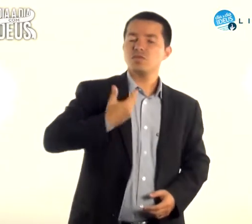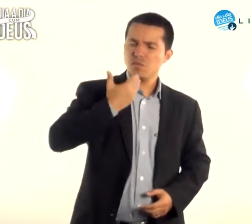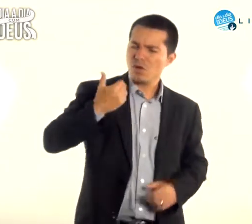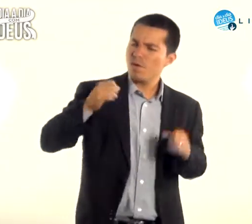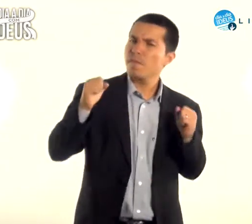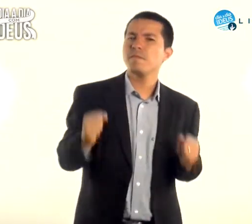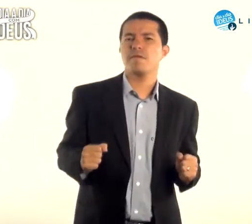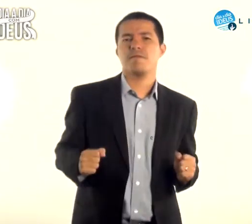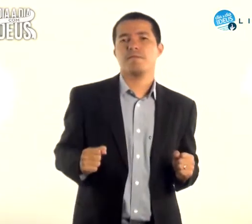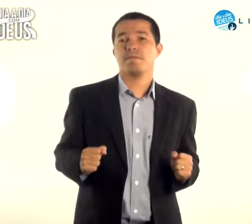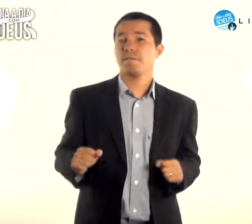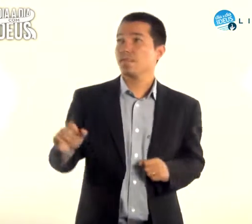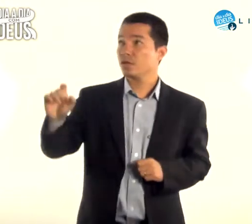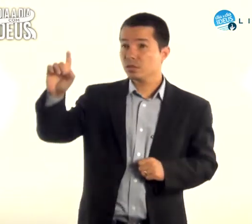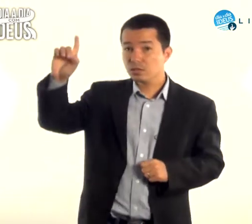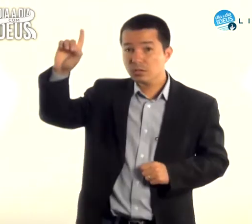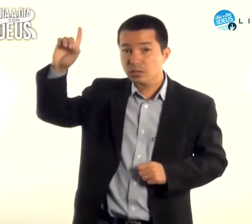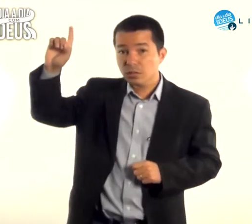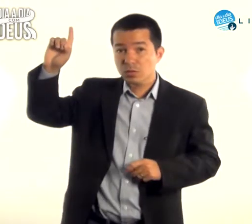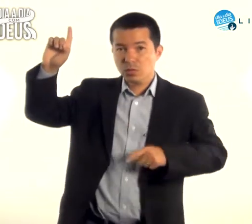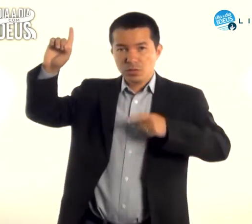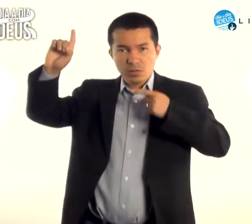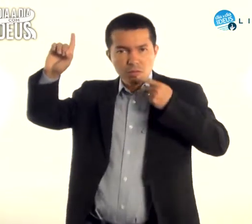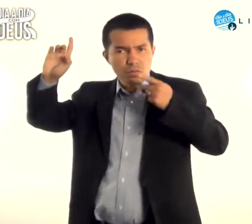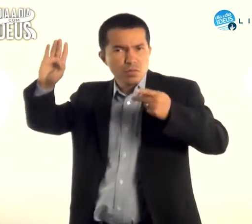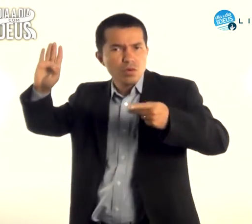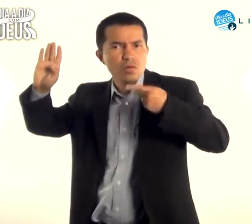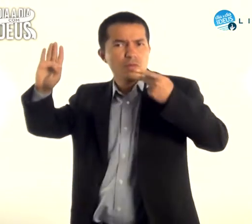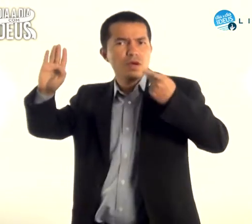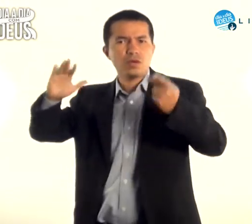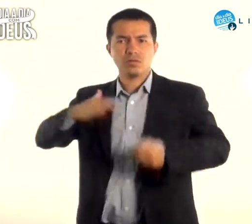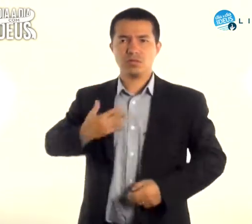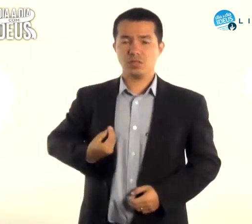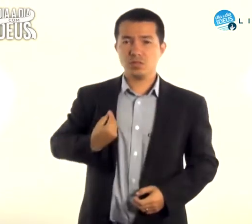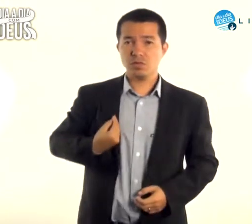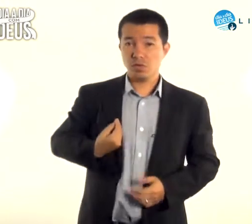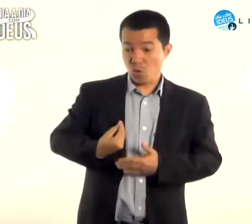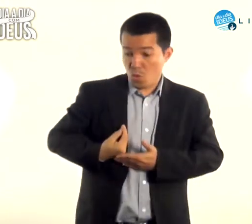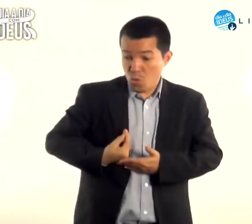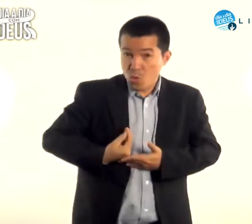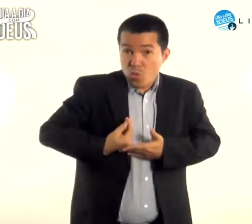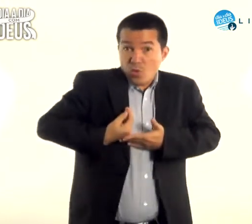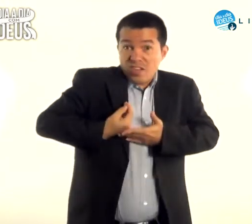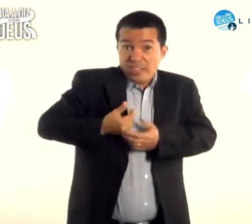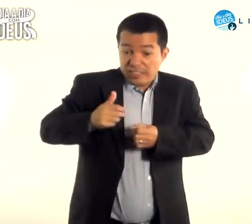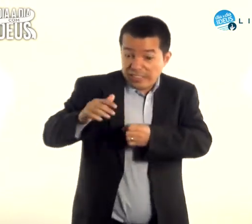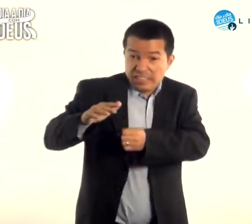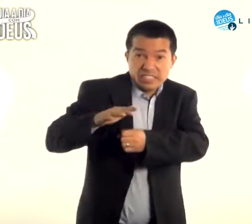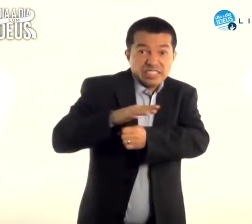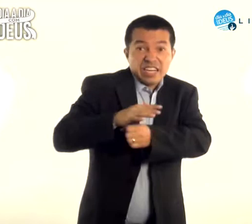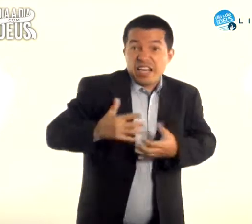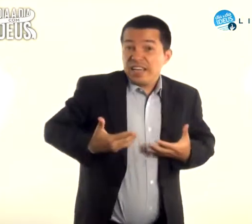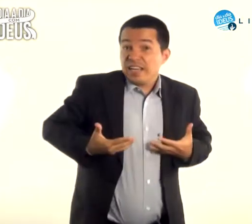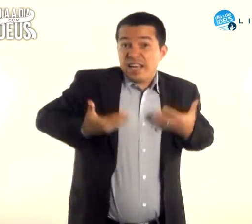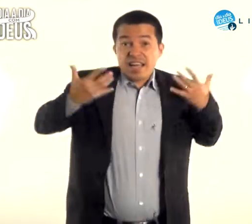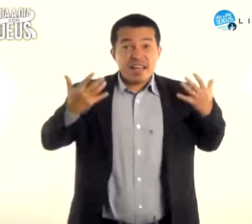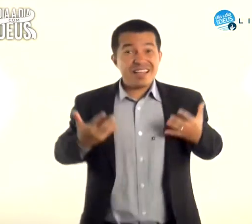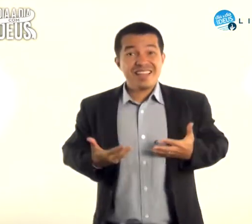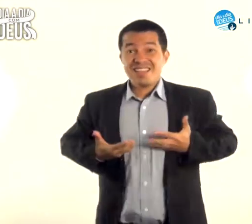Deus promete para cada um de nós vida abundante, vida plena. E é interessante que essa vida plena continua